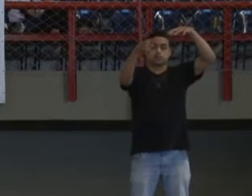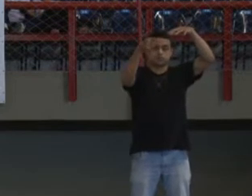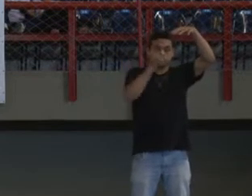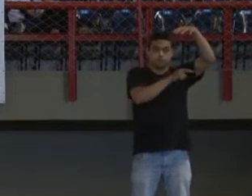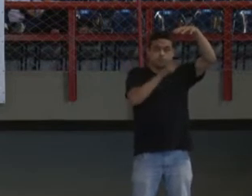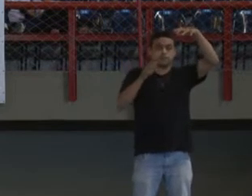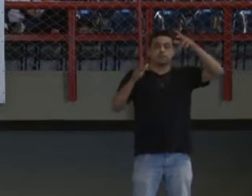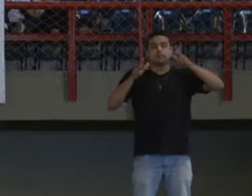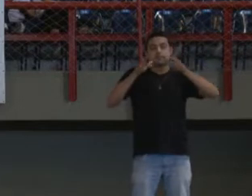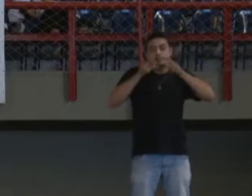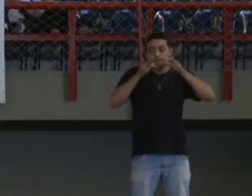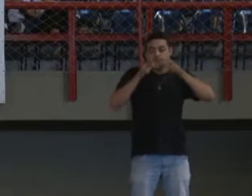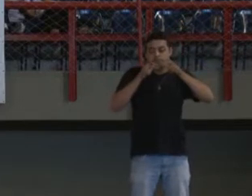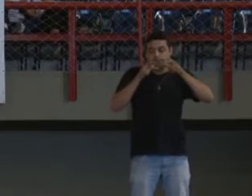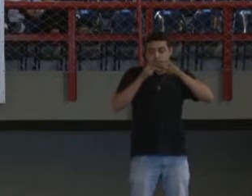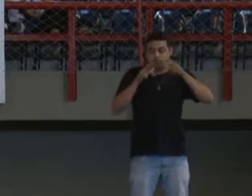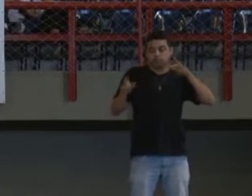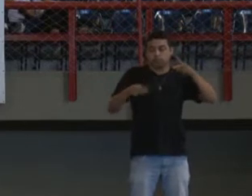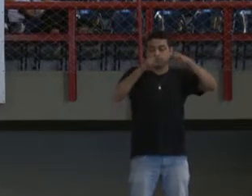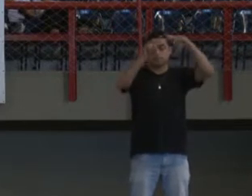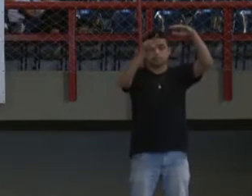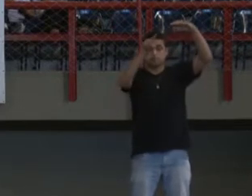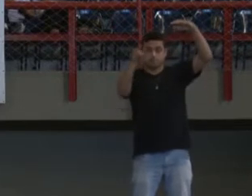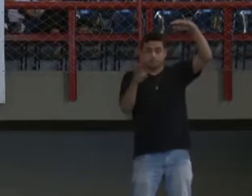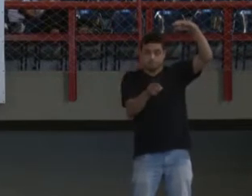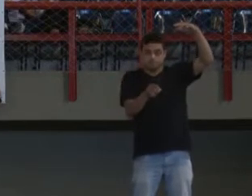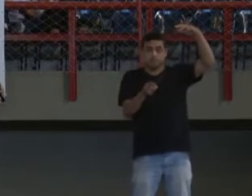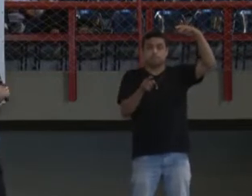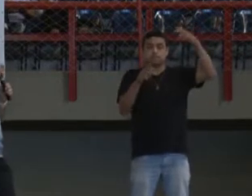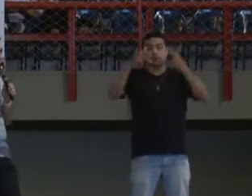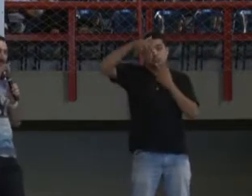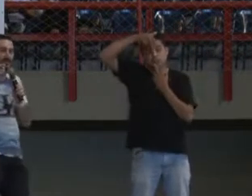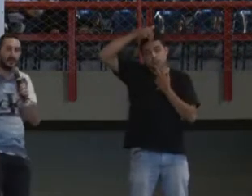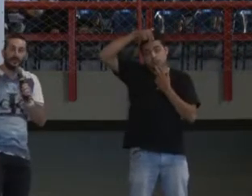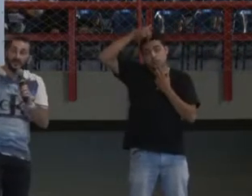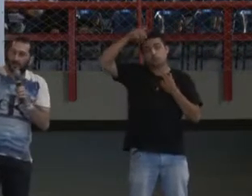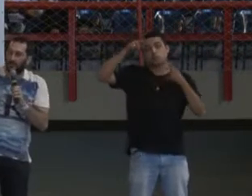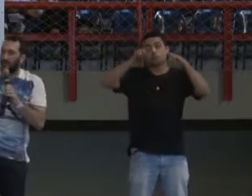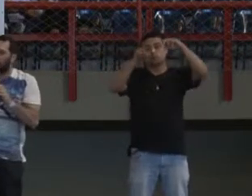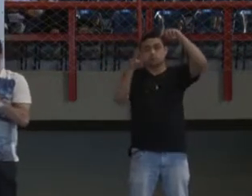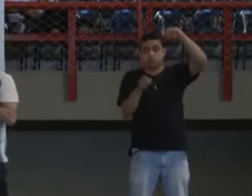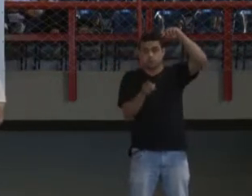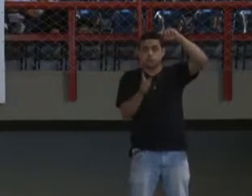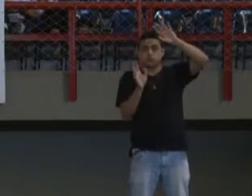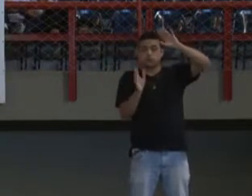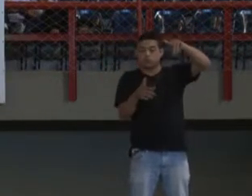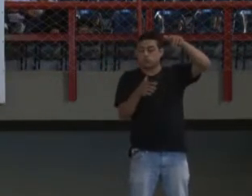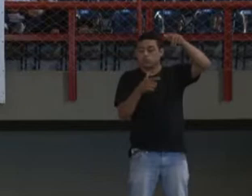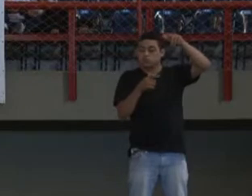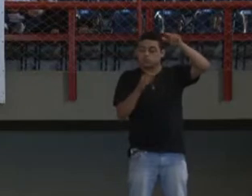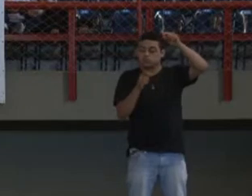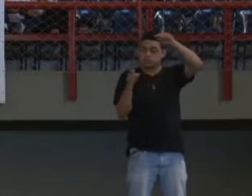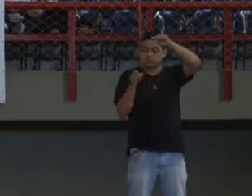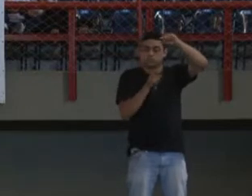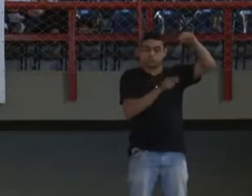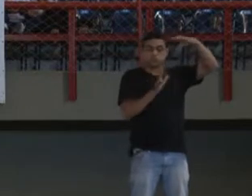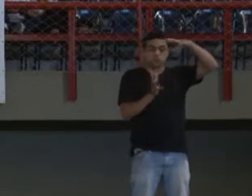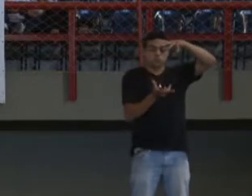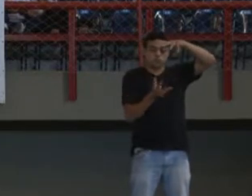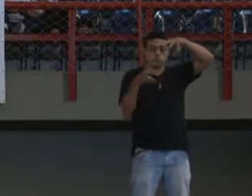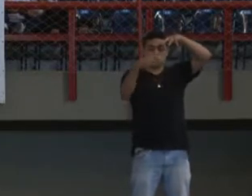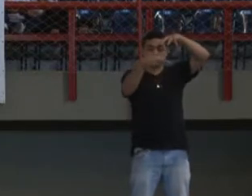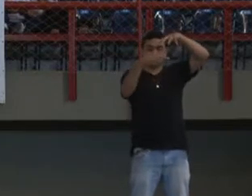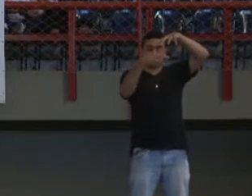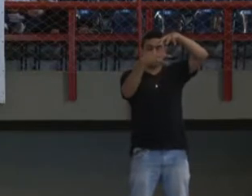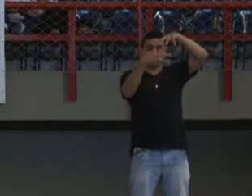graus 27 minutos de latitude norte, e o trópico de Capricórnio, 23 graus 27 minutos de latitude sul. Isso é